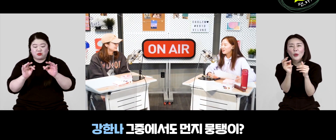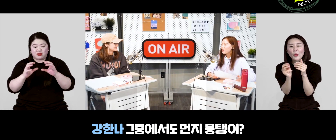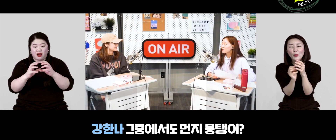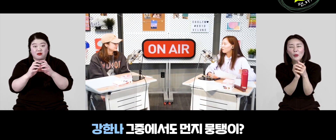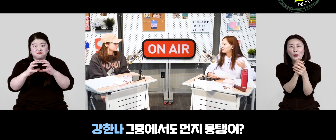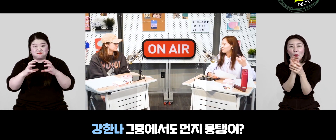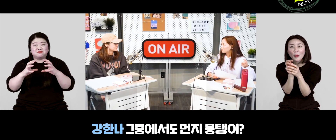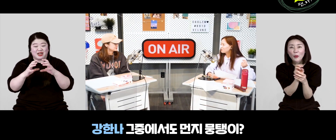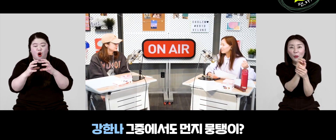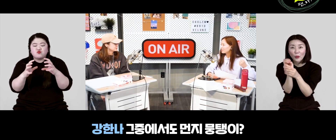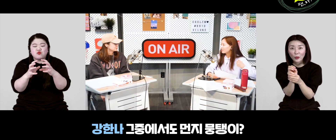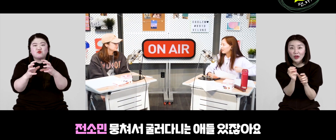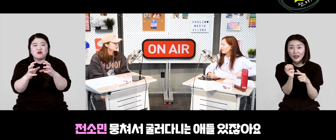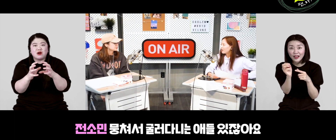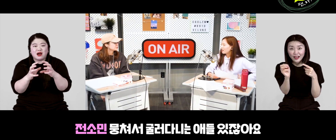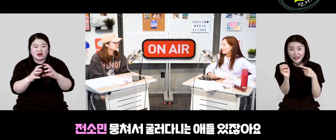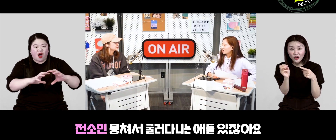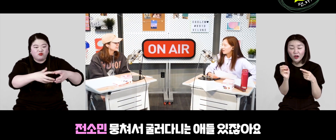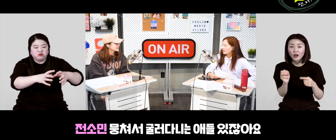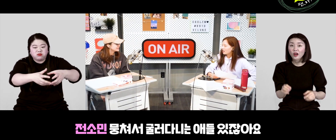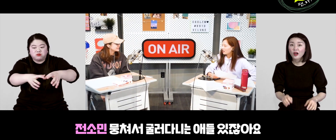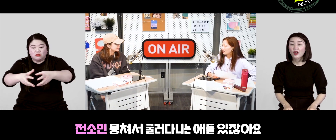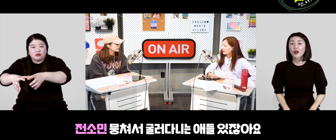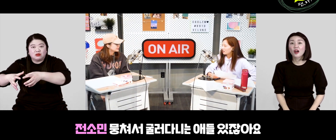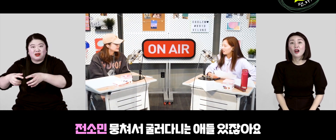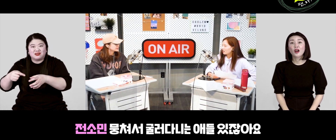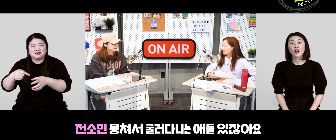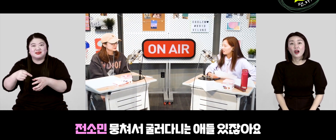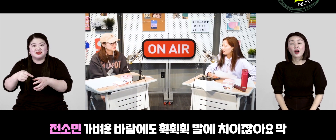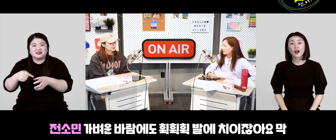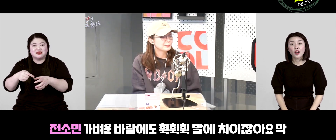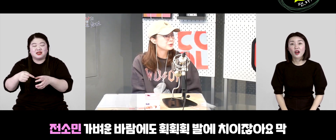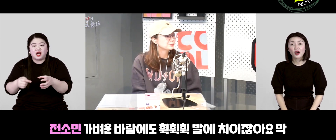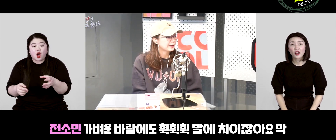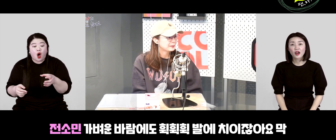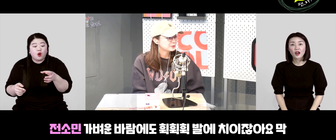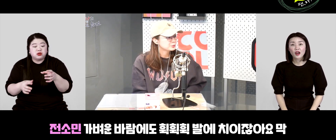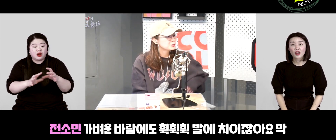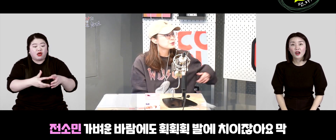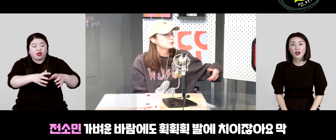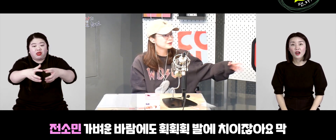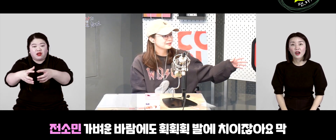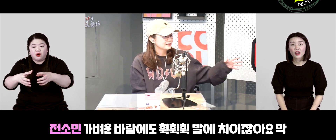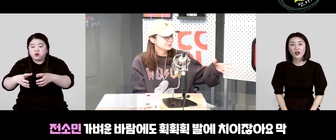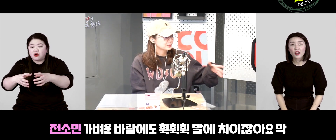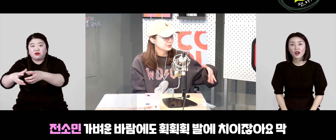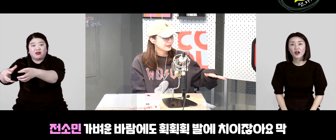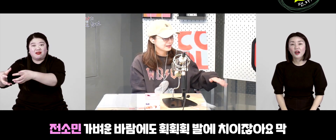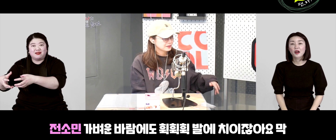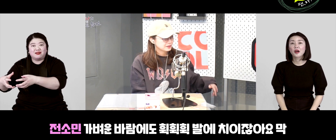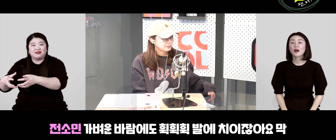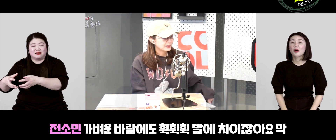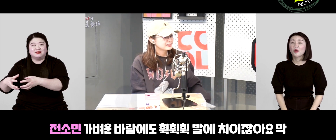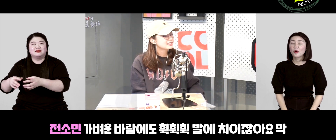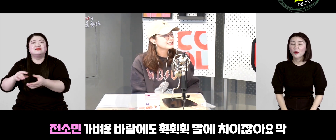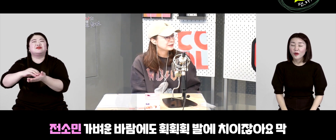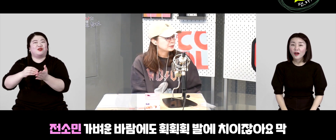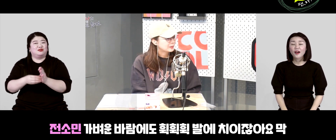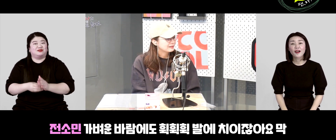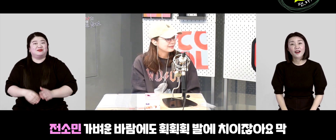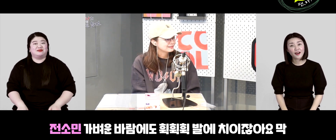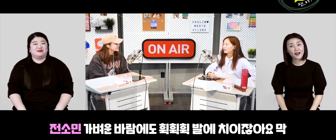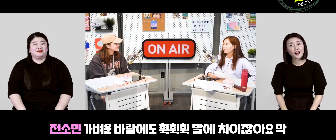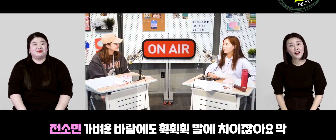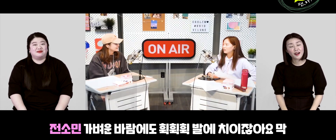중에서도 먼지 뭉탱이 뭉쳐서 굴러다니는 애들 있잖아요. 그 가벼운 바람에도 휙휙휙 발에